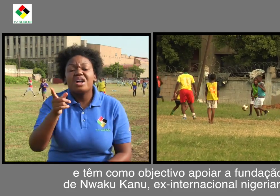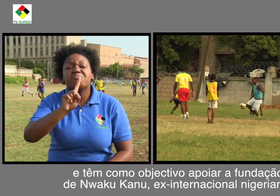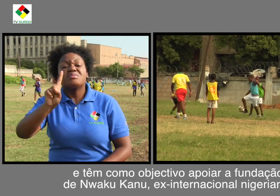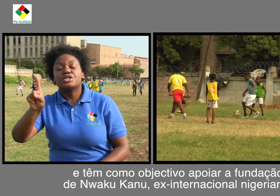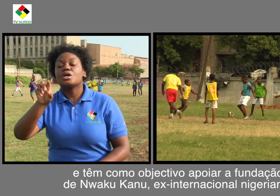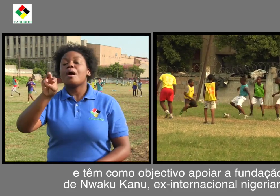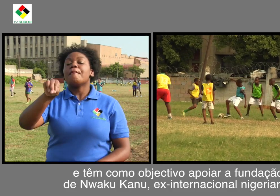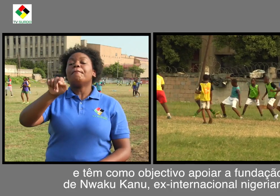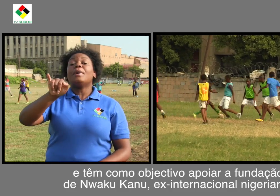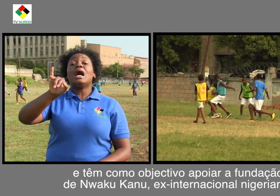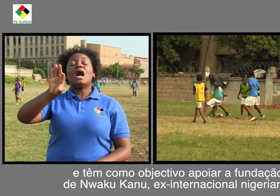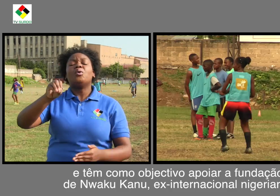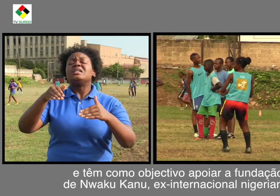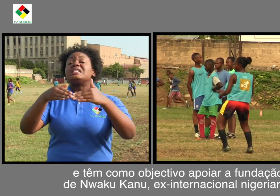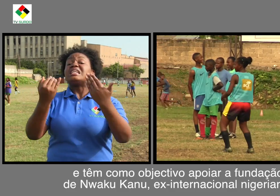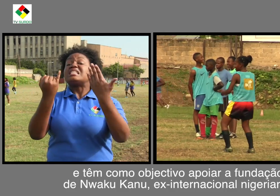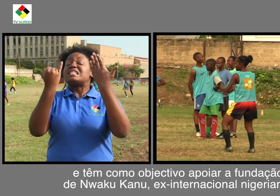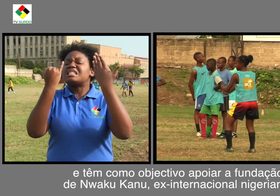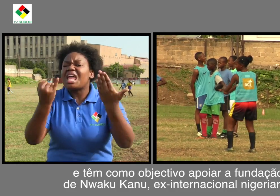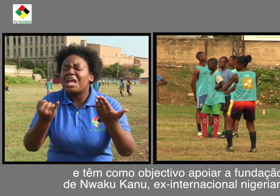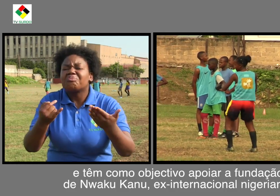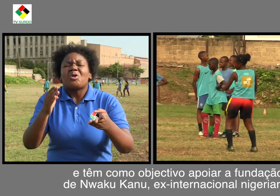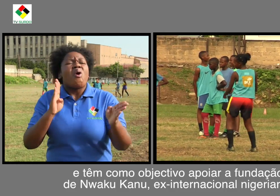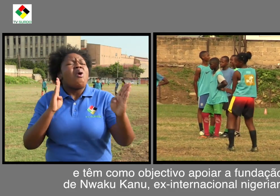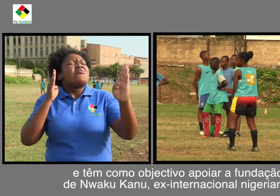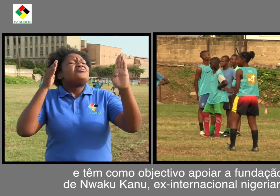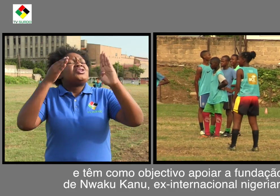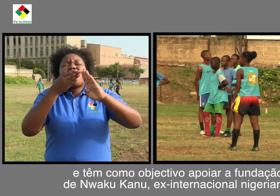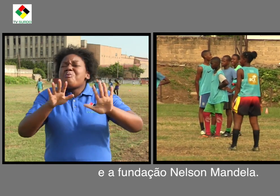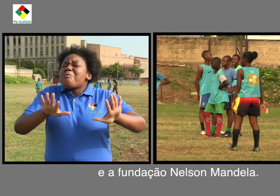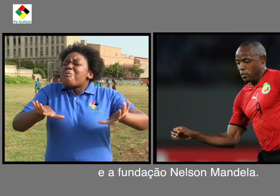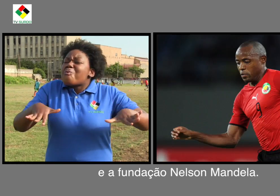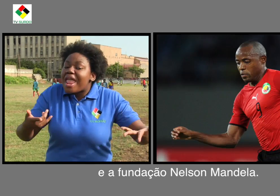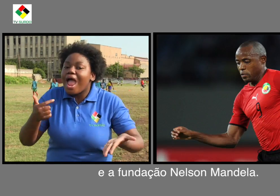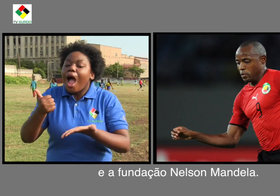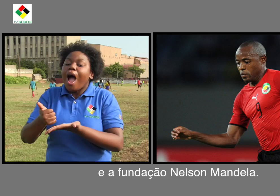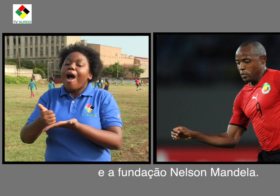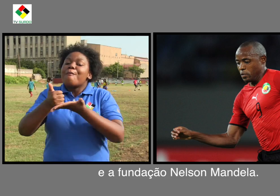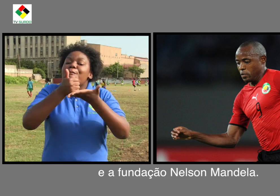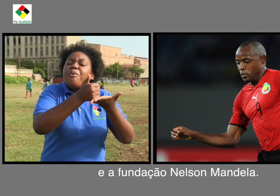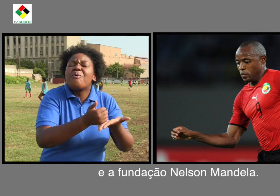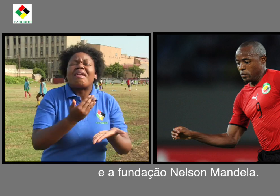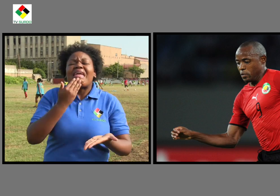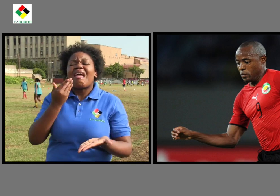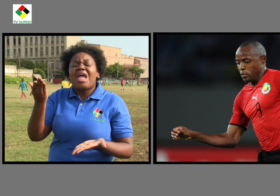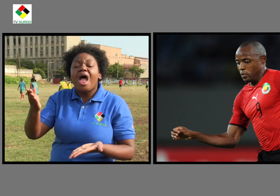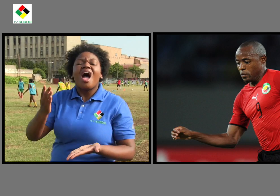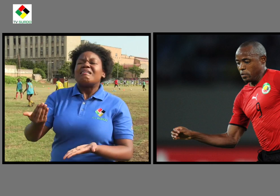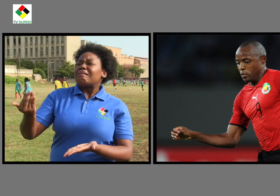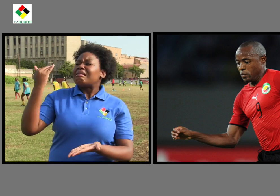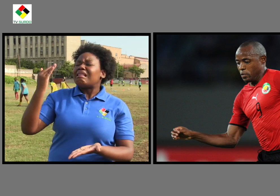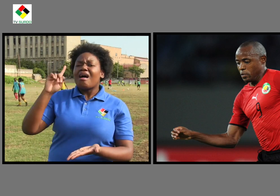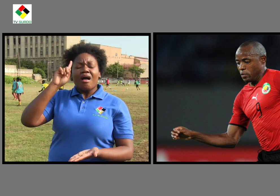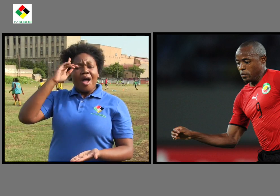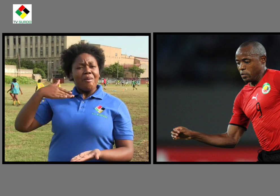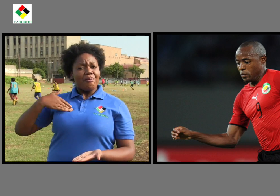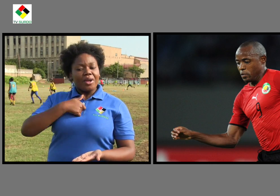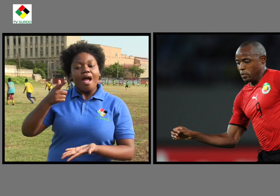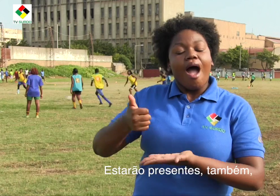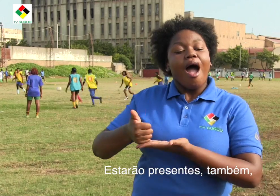apoiar a fundação de Nwaku Kano, ex-internacional nigeriano, e a fundação Nelson Mandela. Estarão